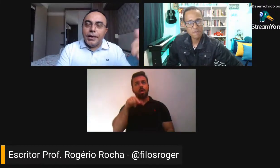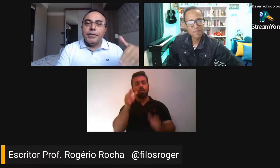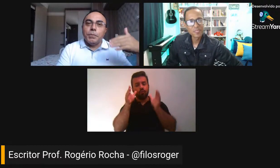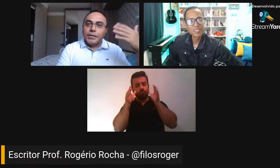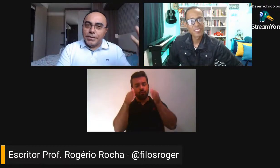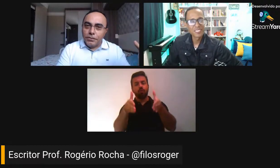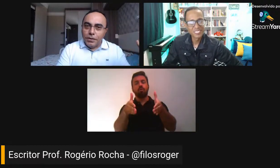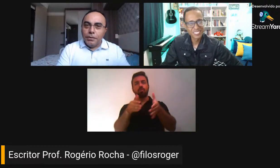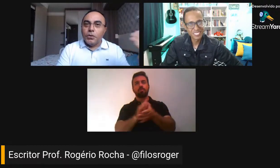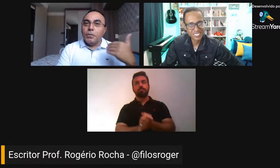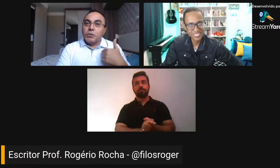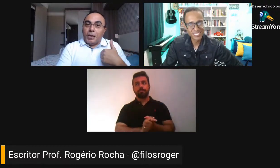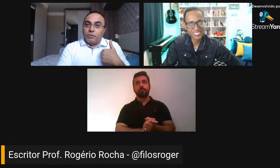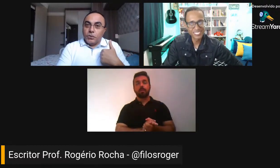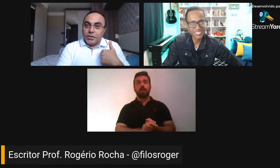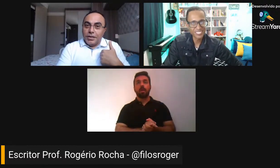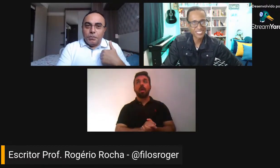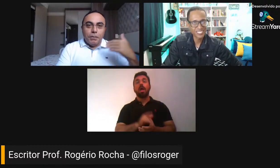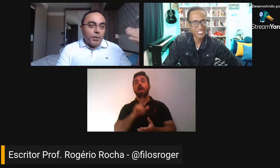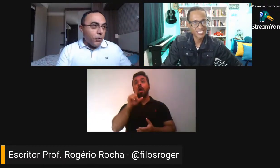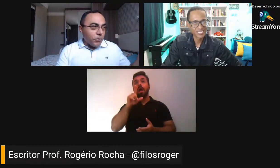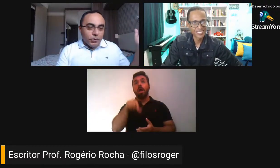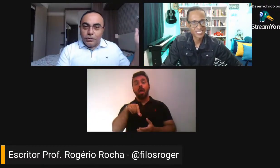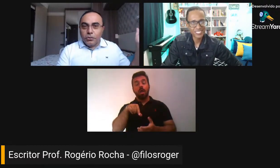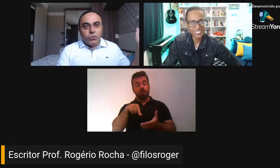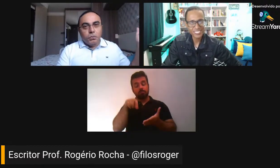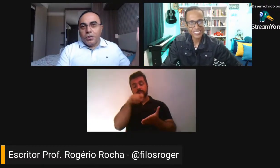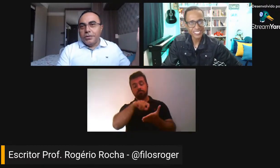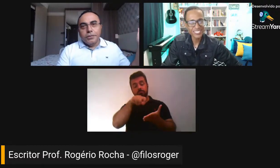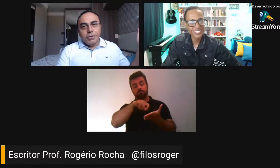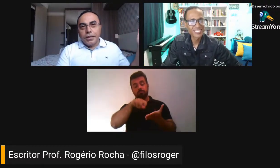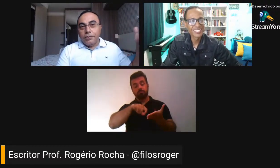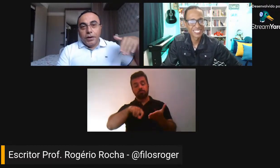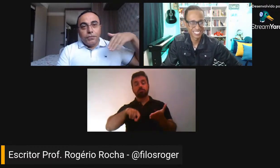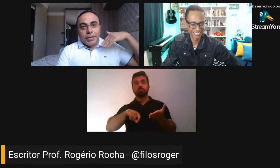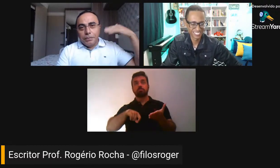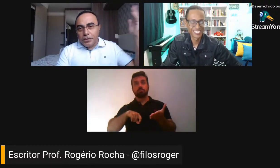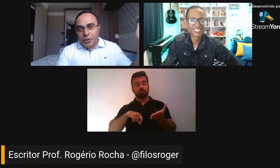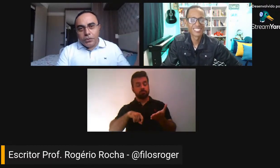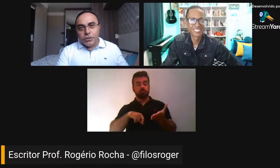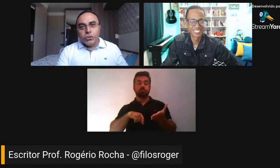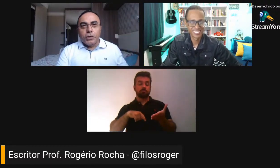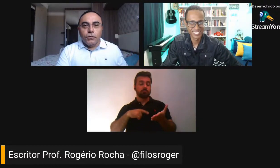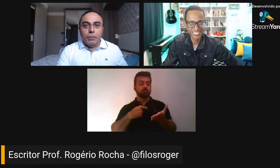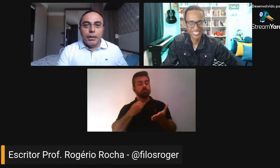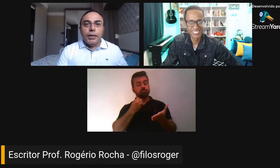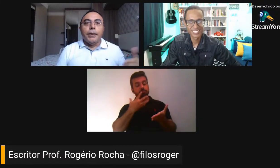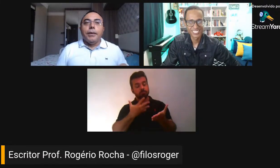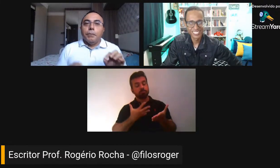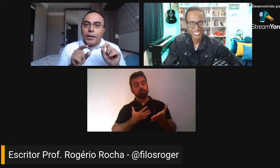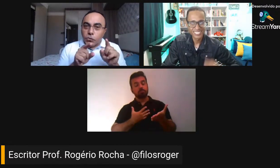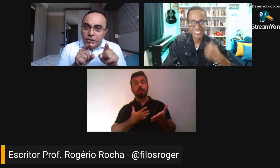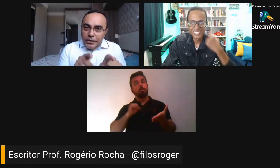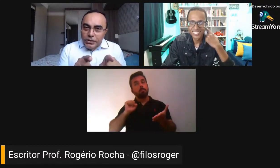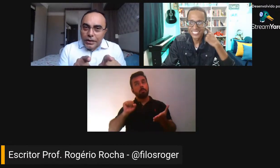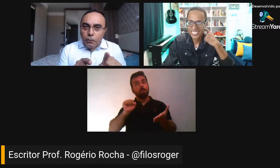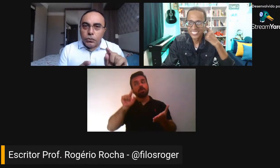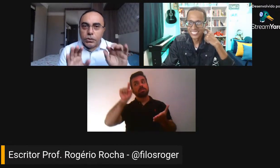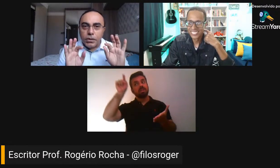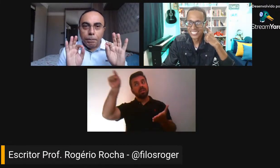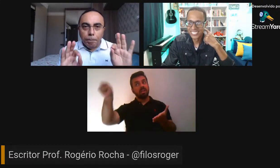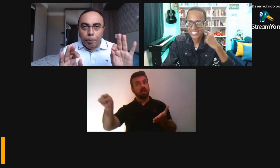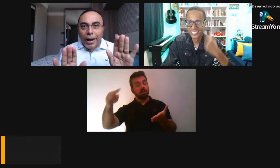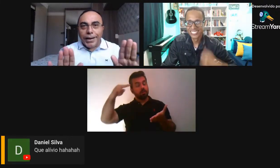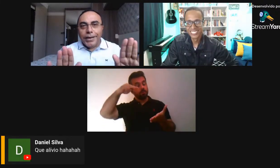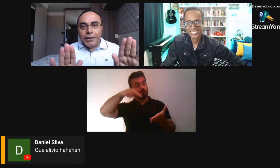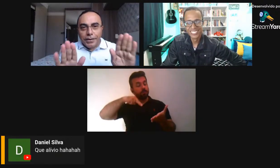dizer a expressão, pelo menos para você, porque para outro autor pode não ser, ele vai falar a mesma coisa de outra forma, mas você tem que chegar a um